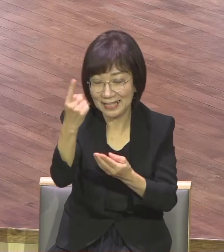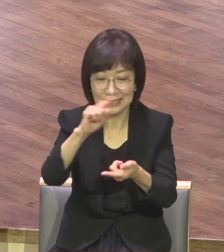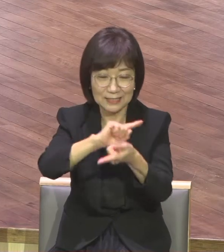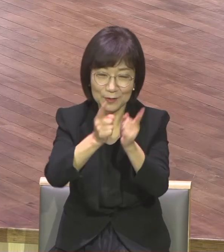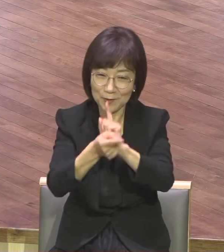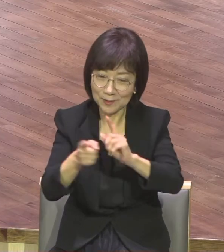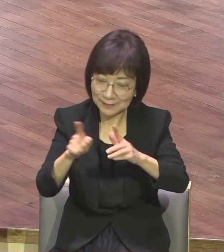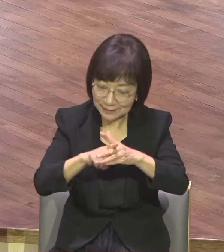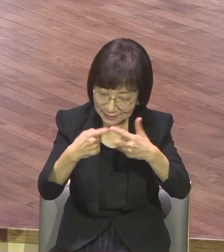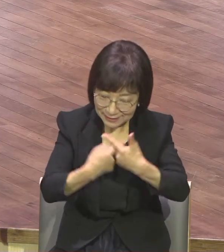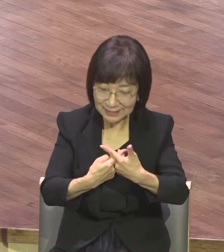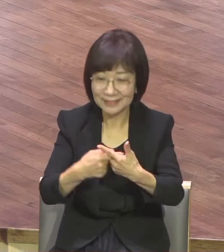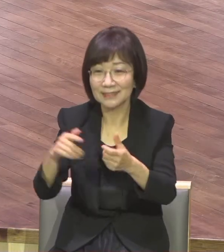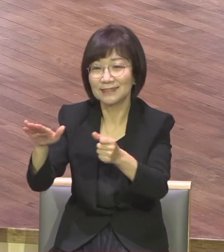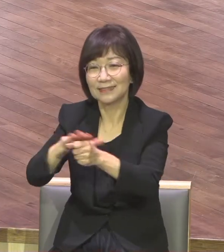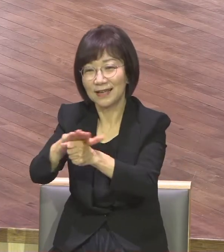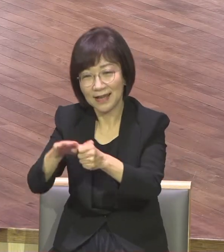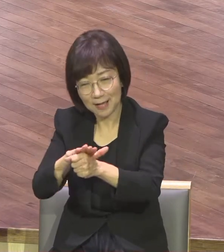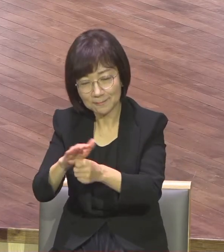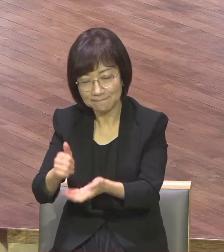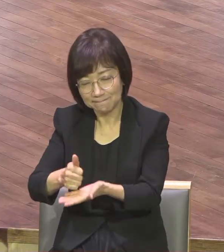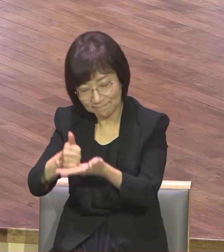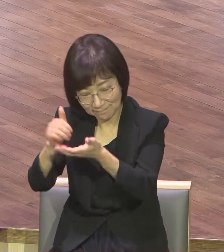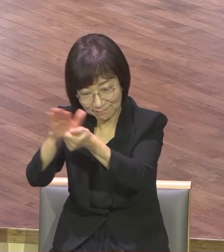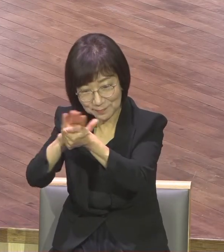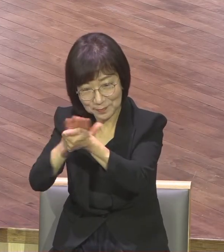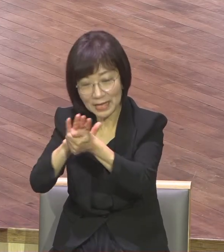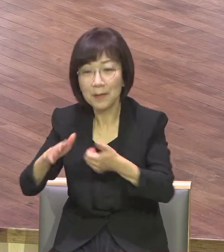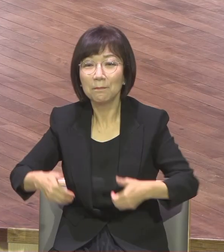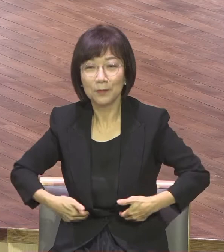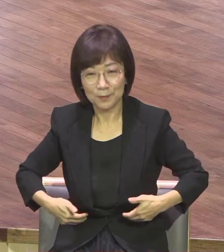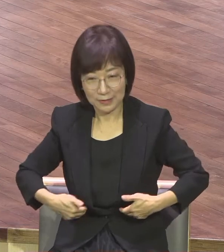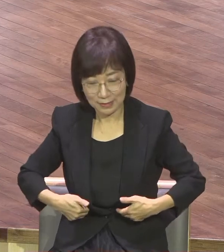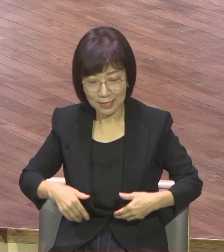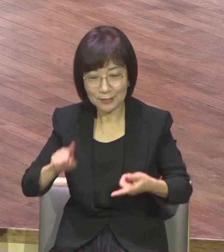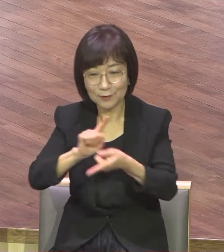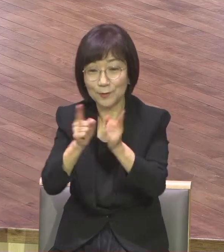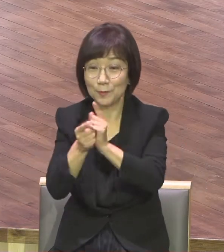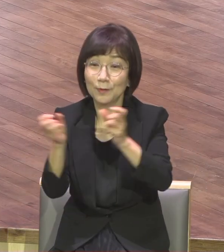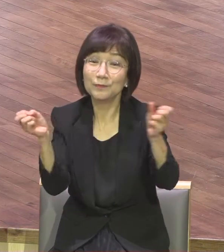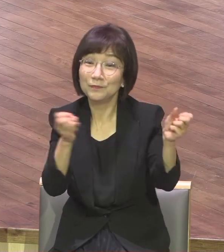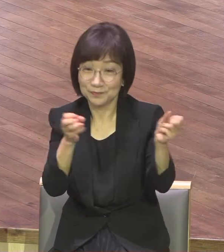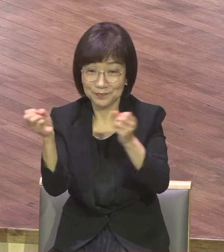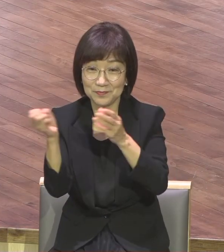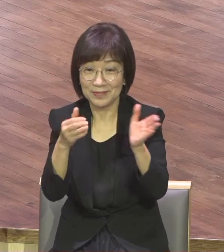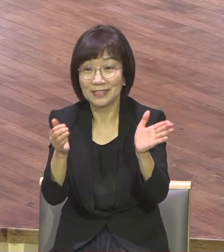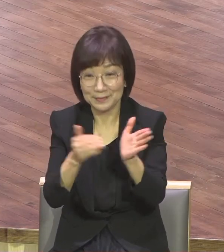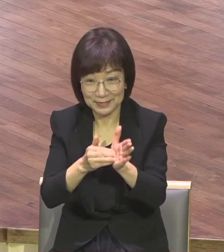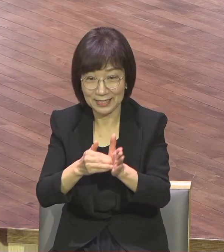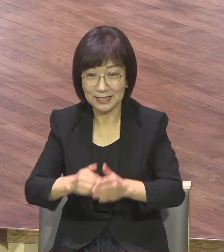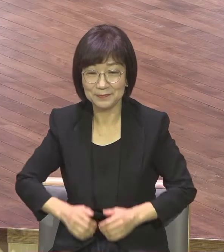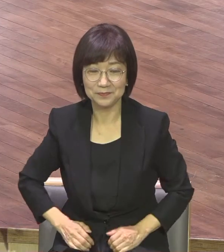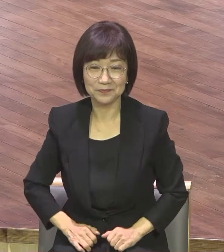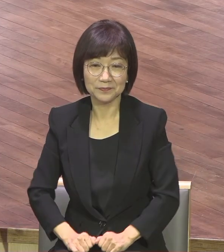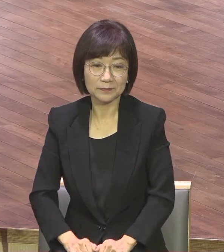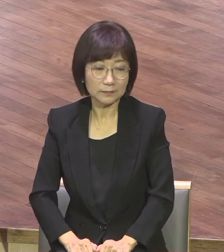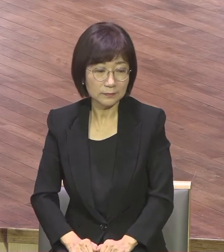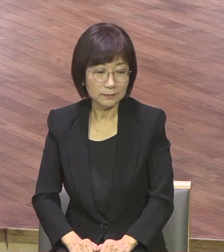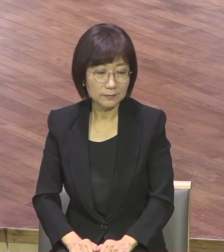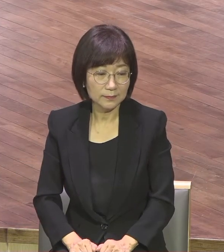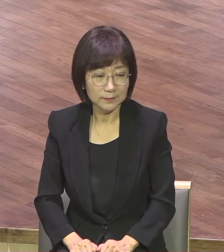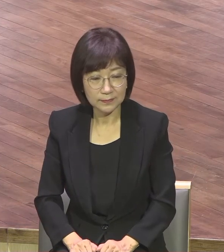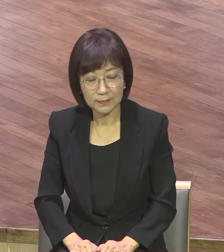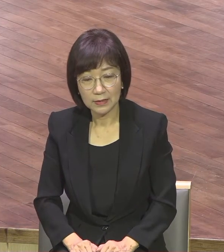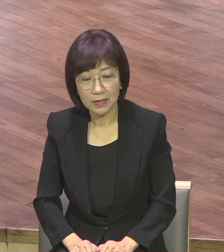서로 섬기면서 그러한 원리 위정들의 팀, 중요한 시간이 있어요. 캠프팀들이 정말로